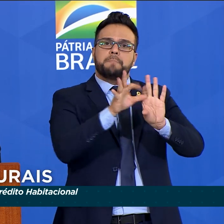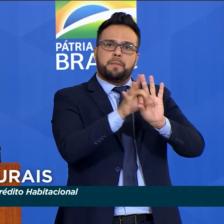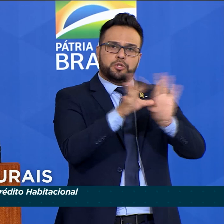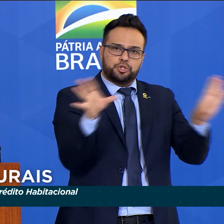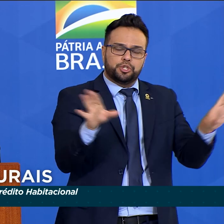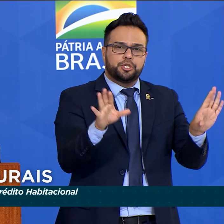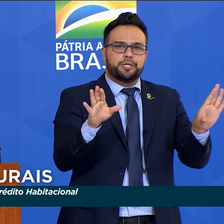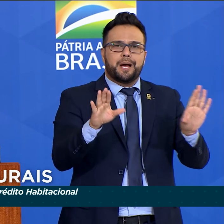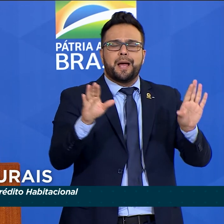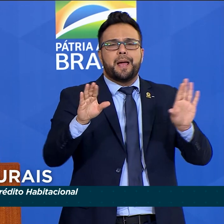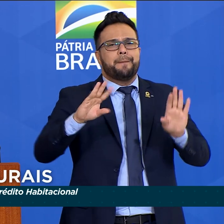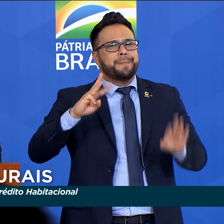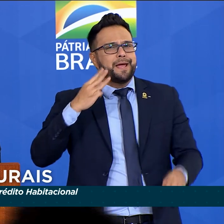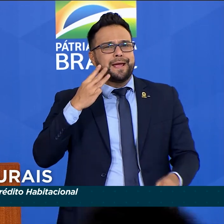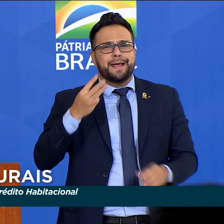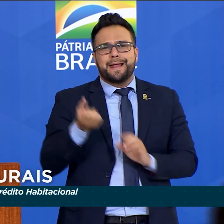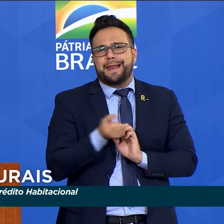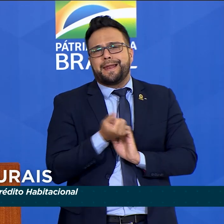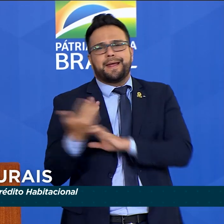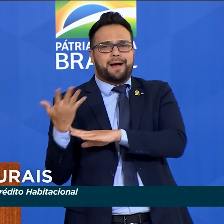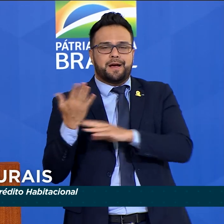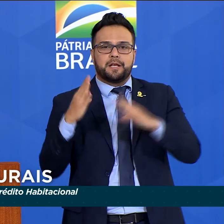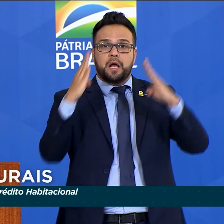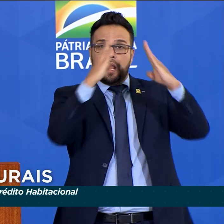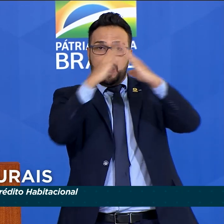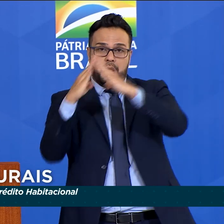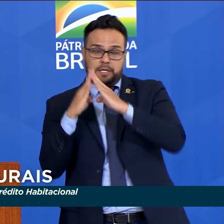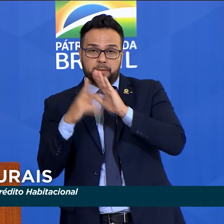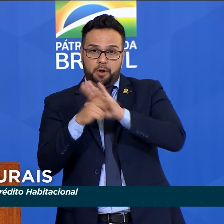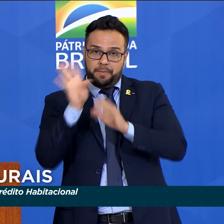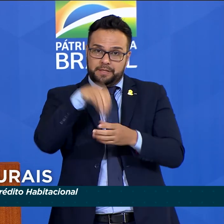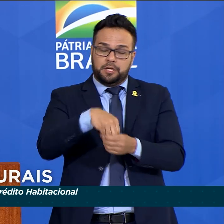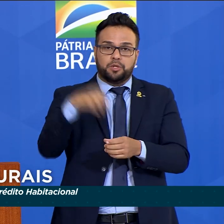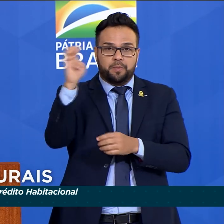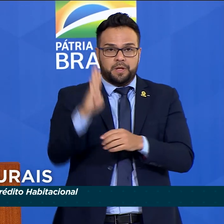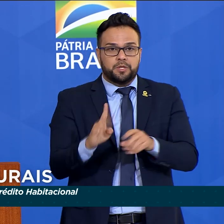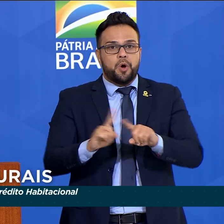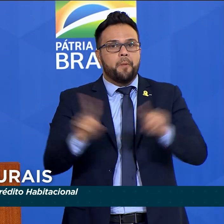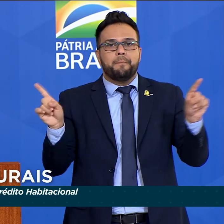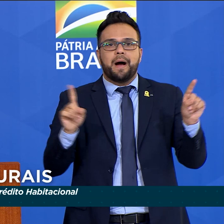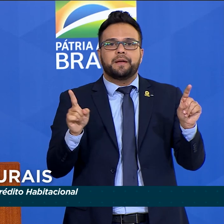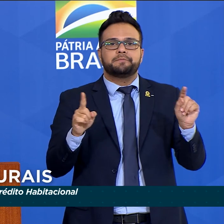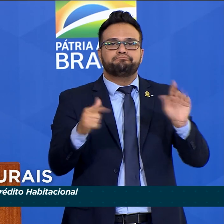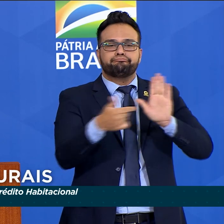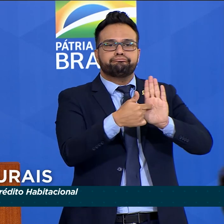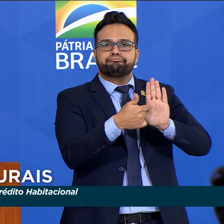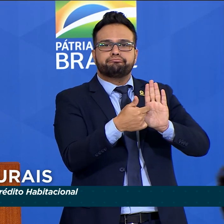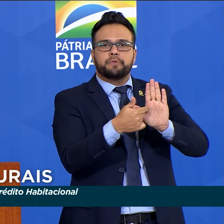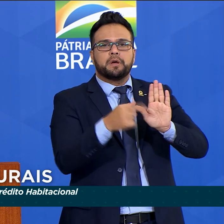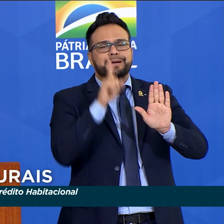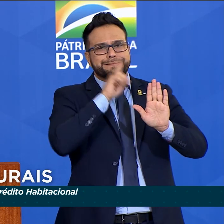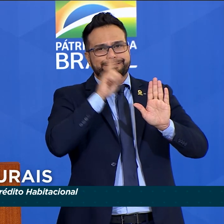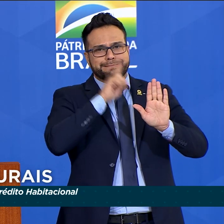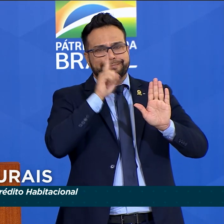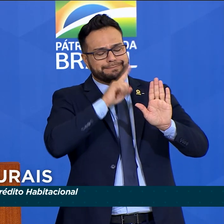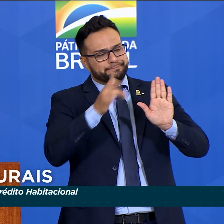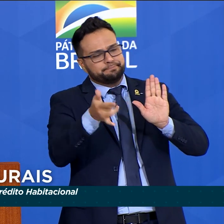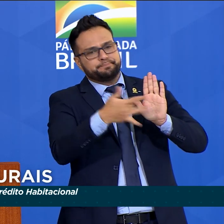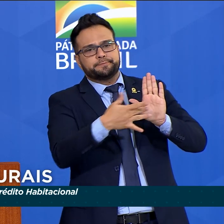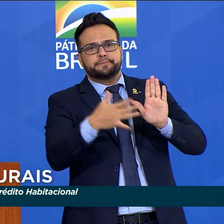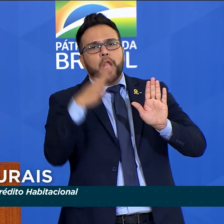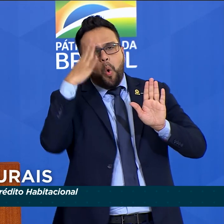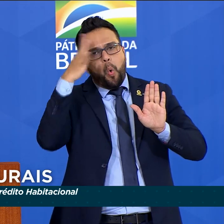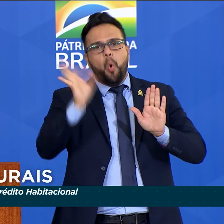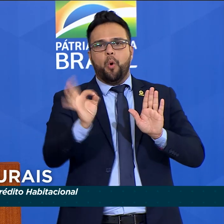de milhares e milhares de títulos de propriedade no Brasil, mas que, lamentavelmente, não foi compreendida pelo